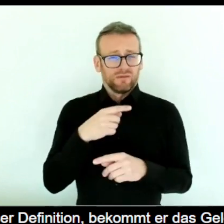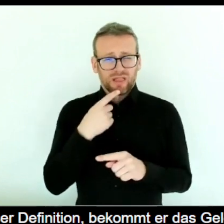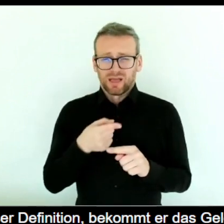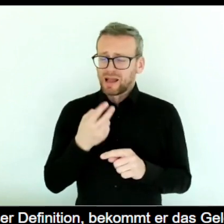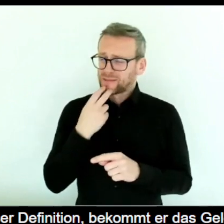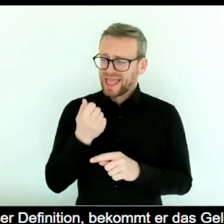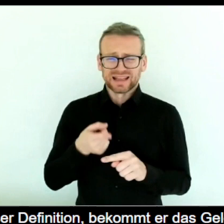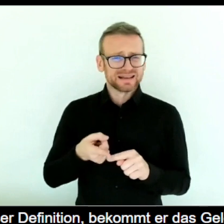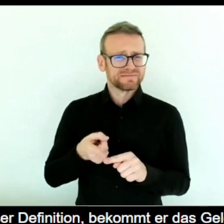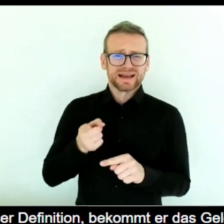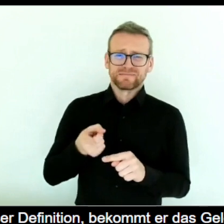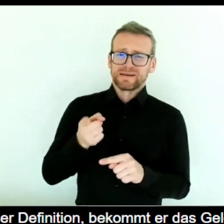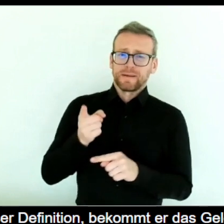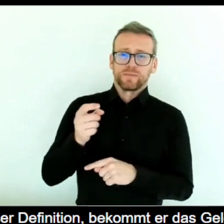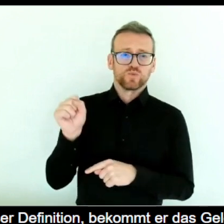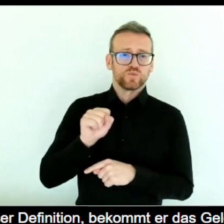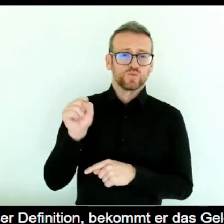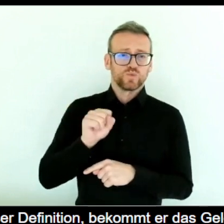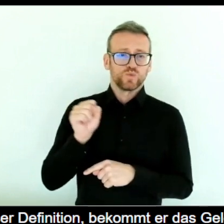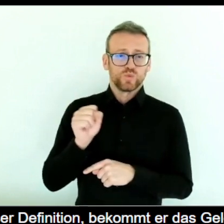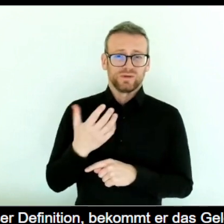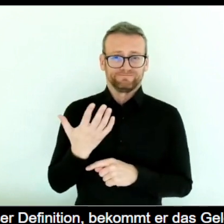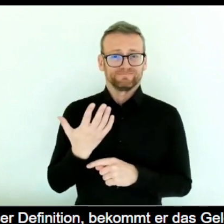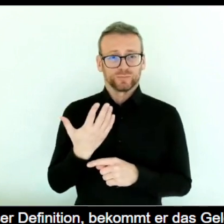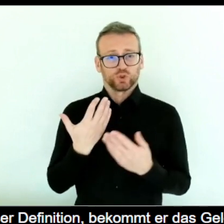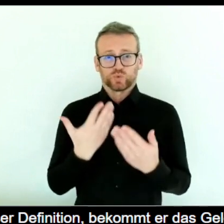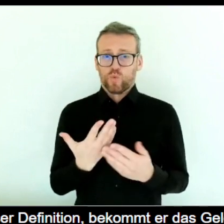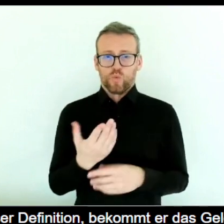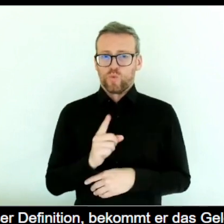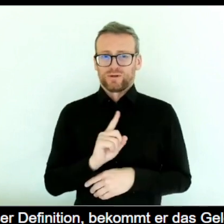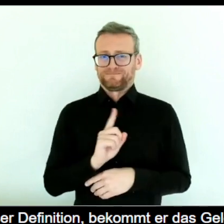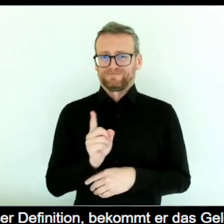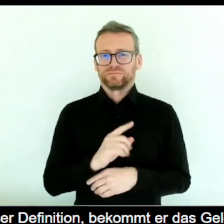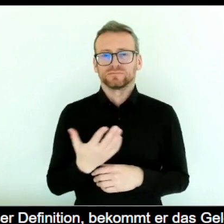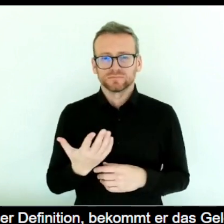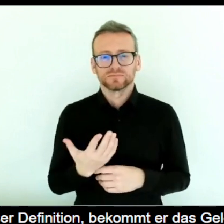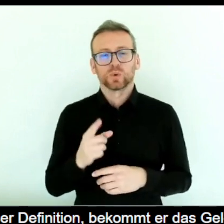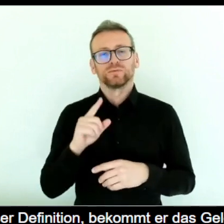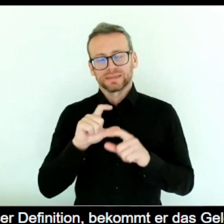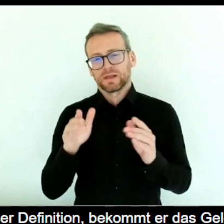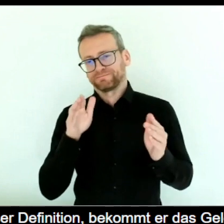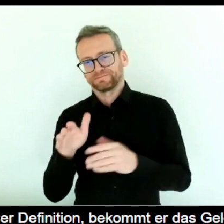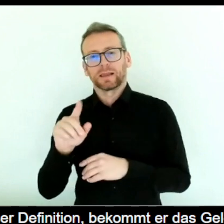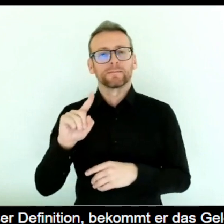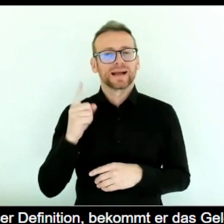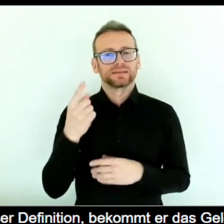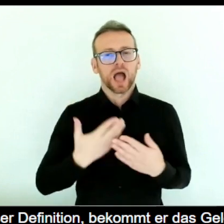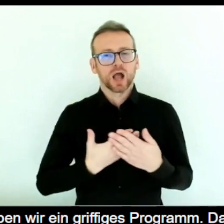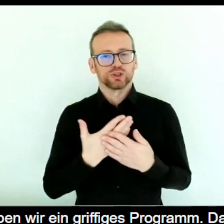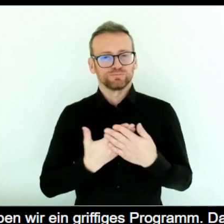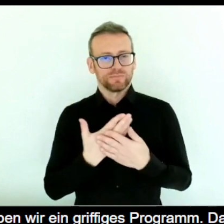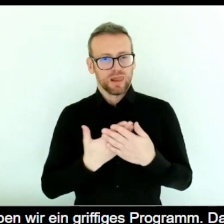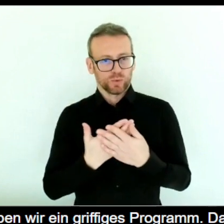Weiterbildungen und zwar nicht nur bei den Handwerksmeistern, sondern auch bei den IHK-Berufen, bei Industriemechanikern und